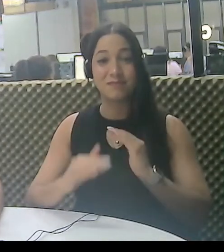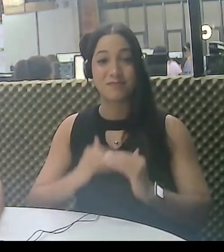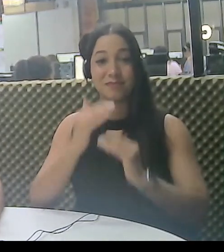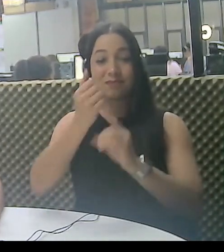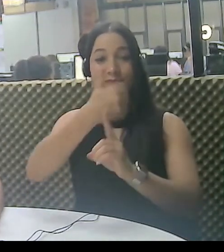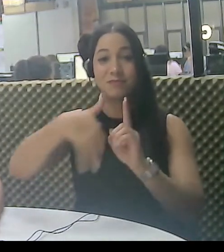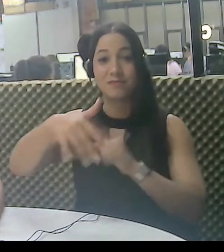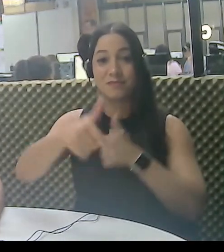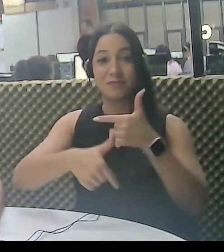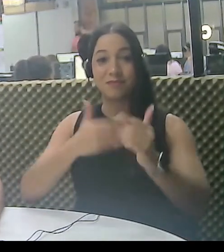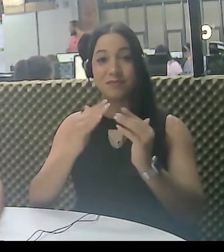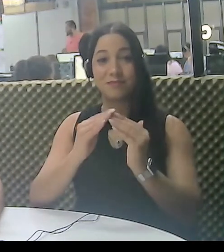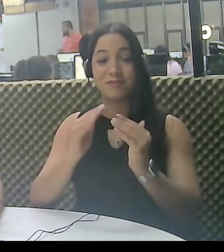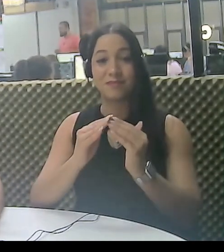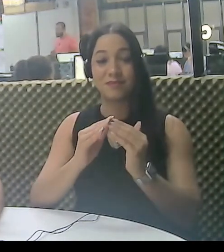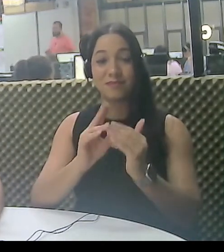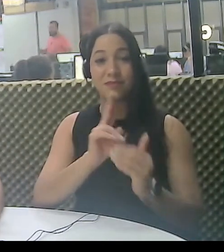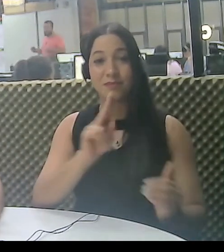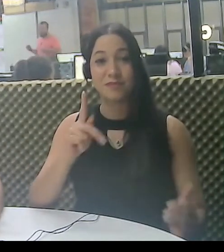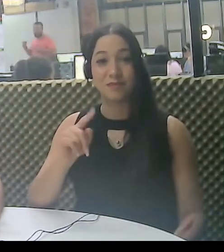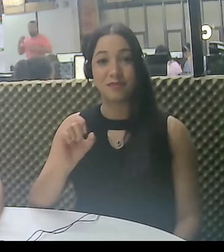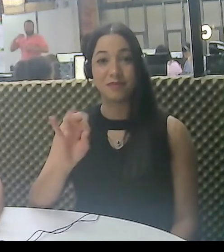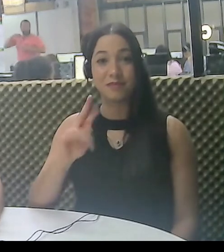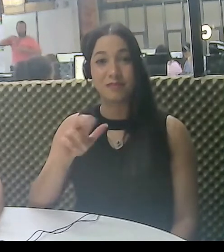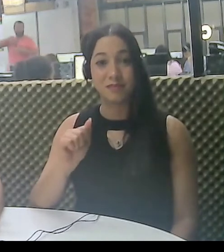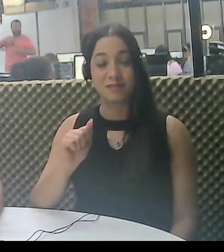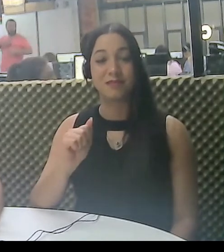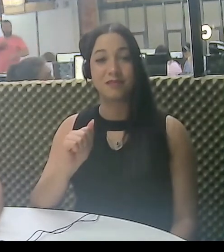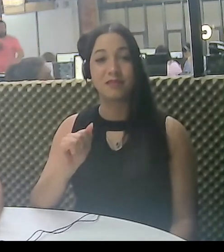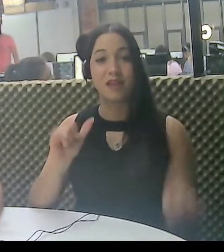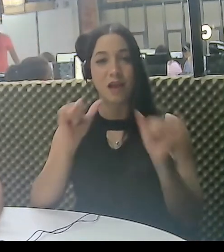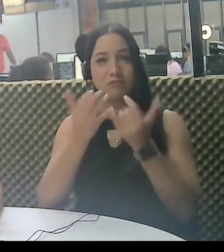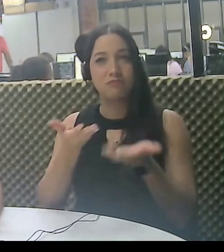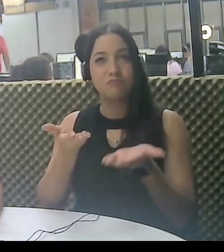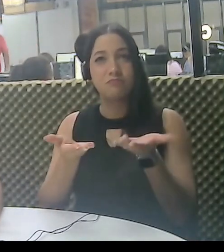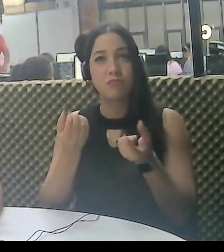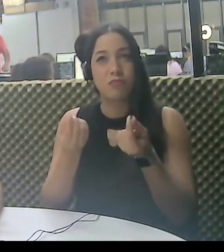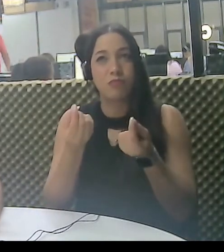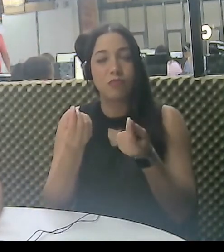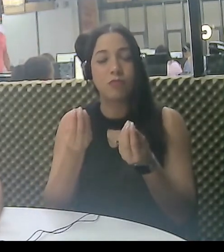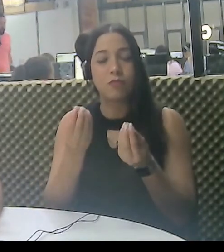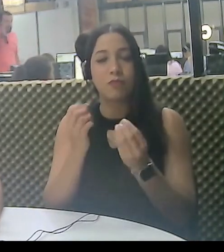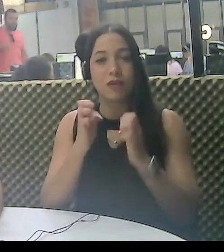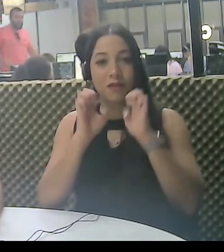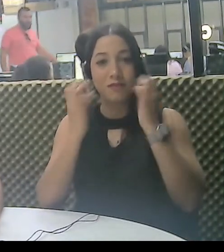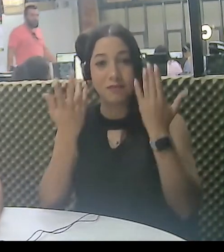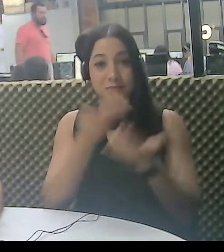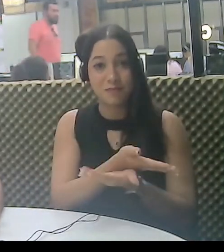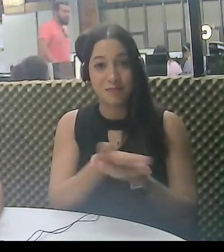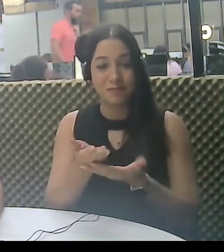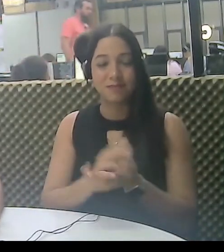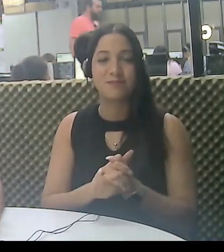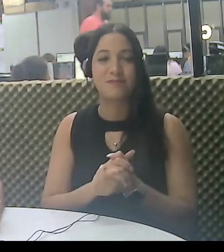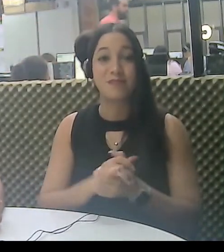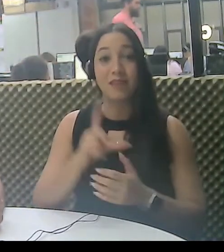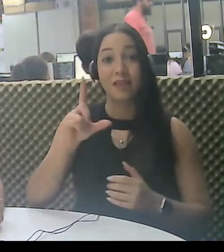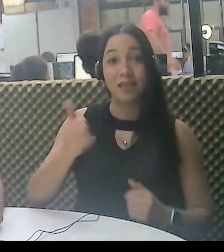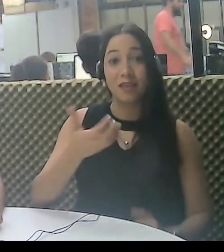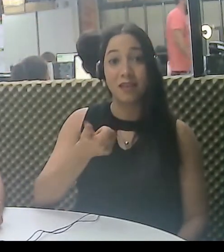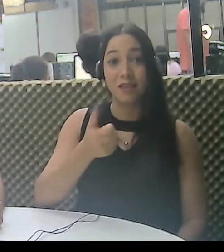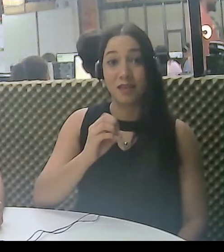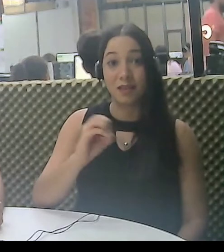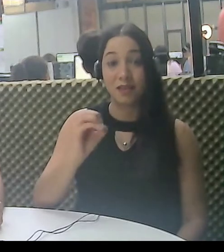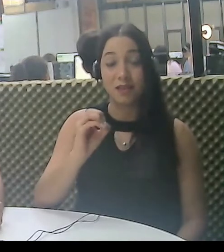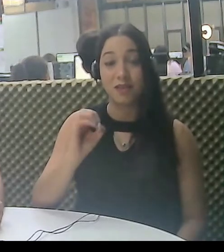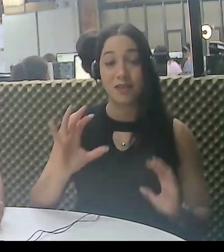Desenvolvimento Social, Trabalho e Habitação, Kátia Guimarães, fez um balanço do evento para você. Essa é a 10ª Olimpíada do